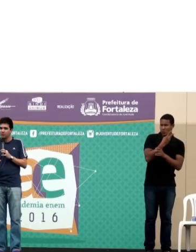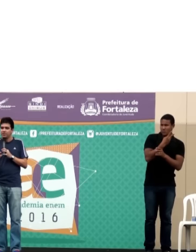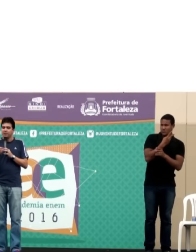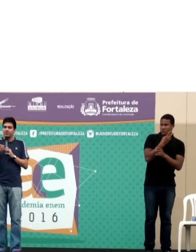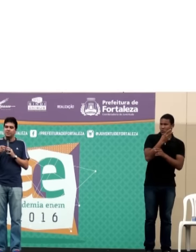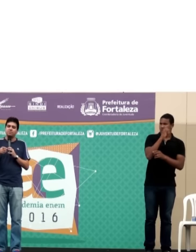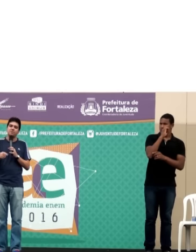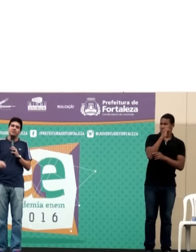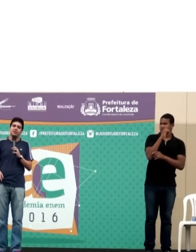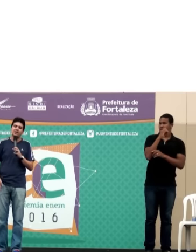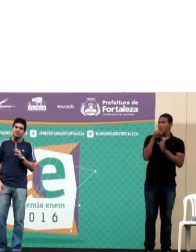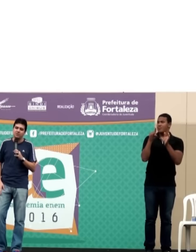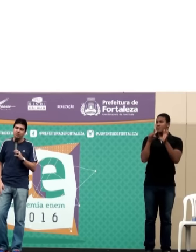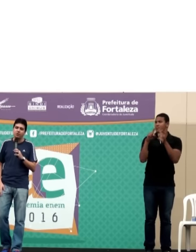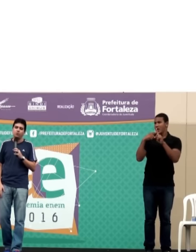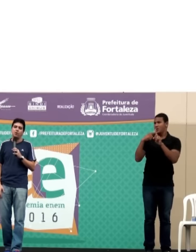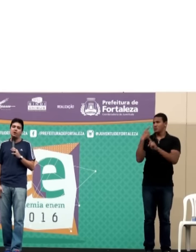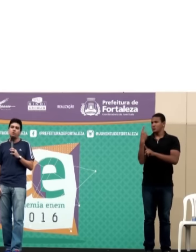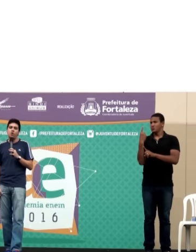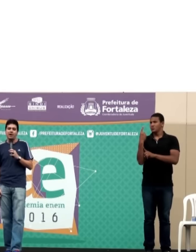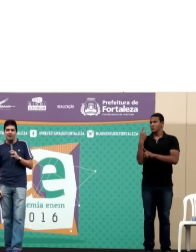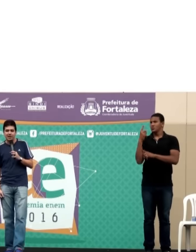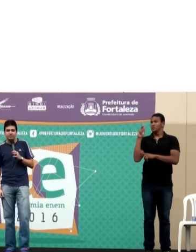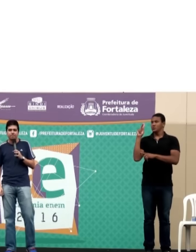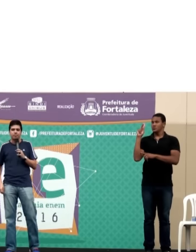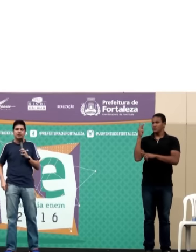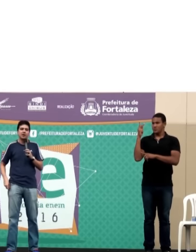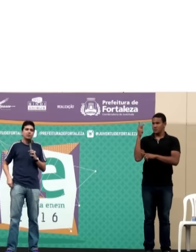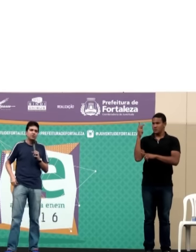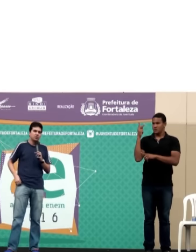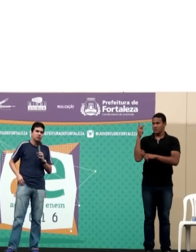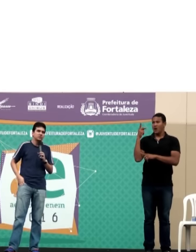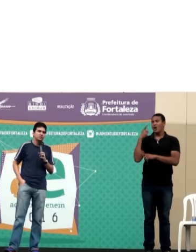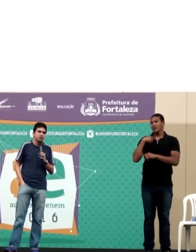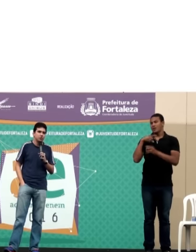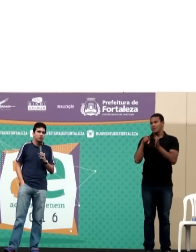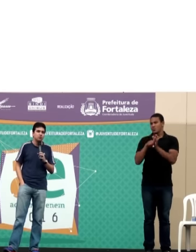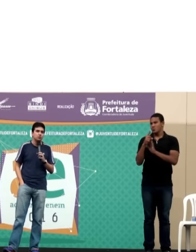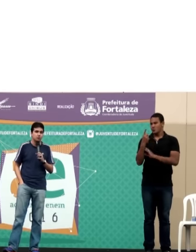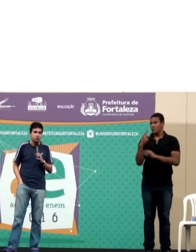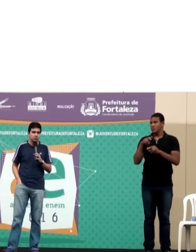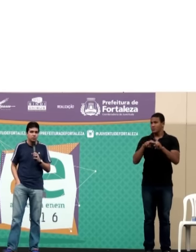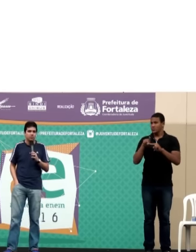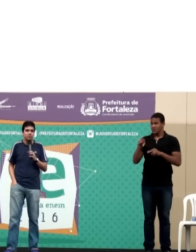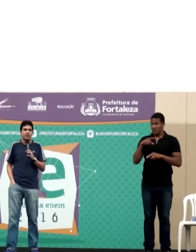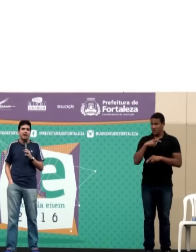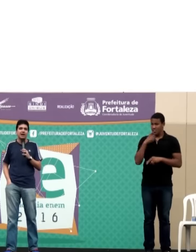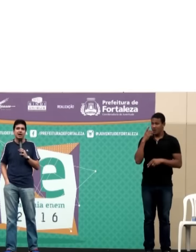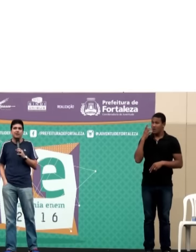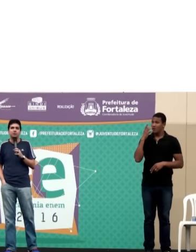1. Então, esse primeiro caso aí, ó, o AuOH, é o hidróxido de ouro 1,